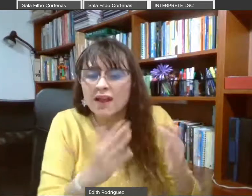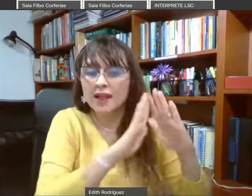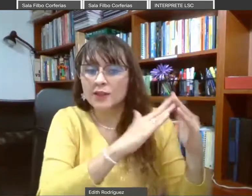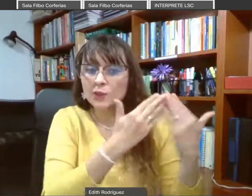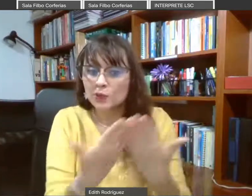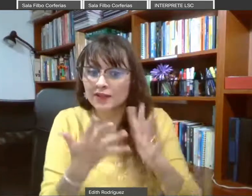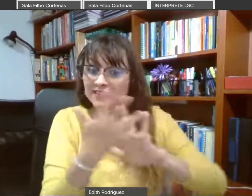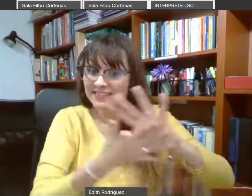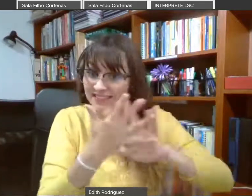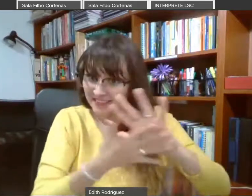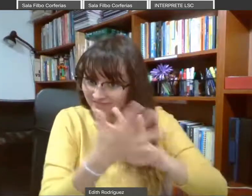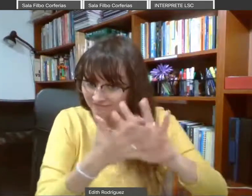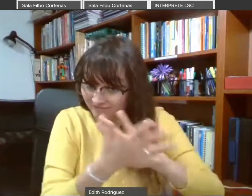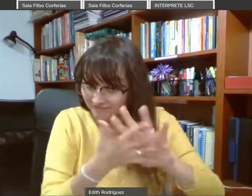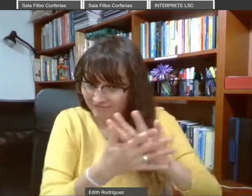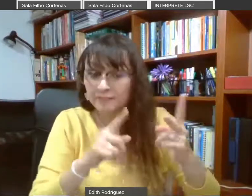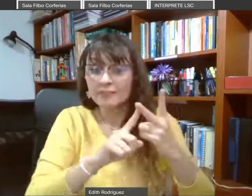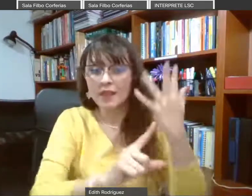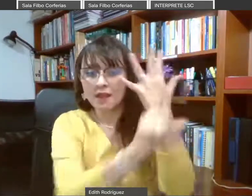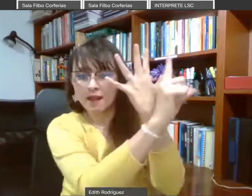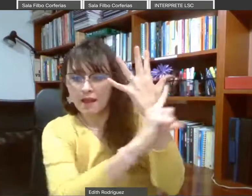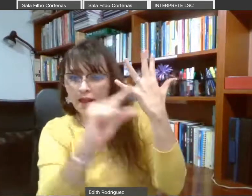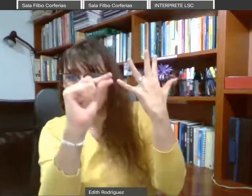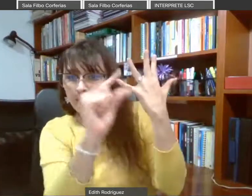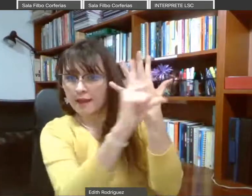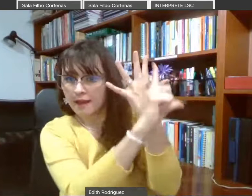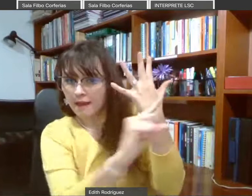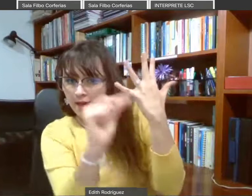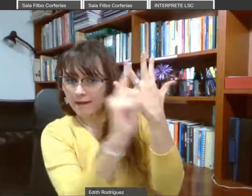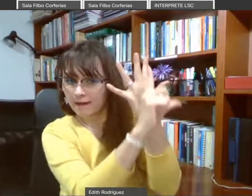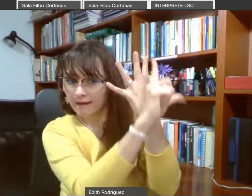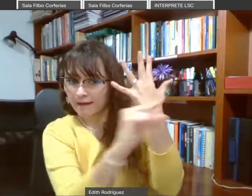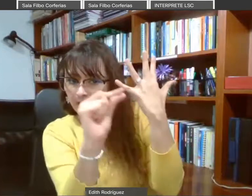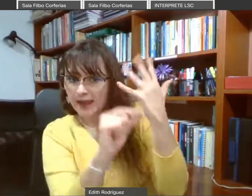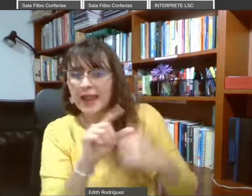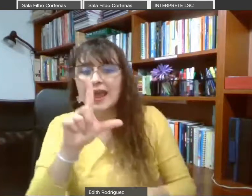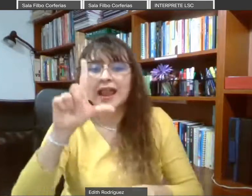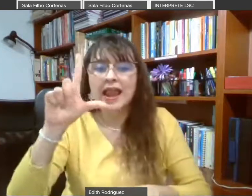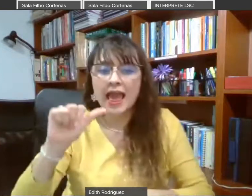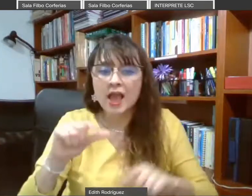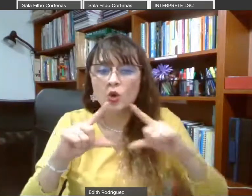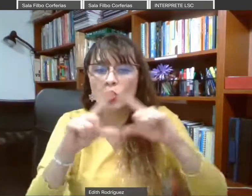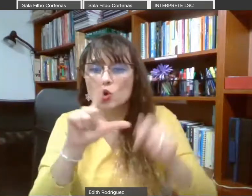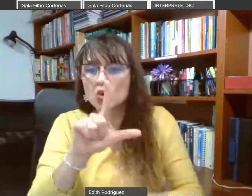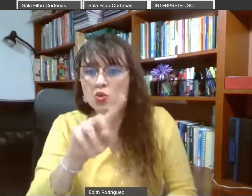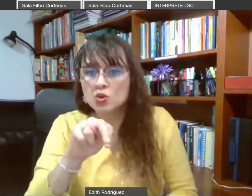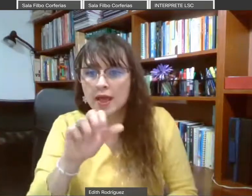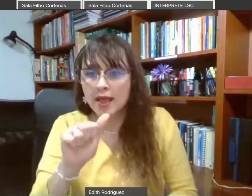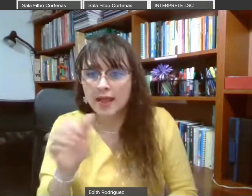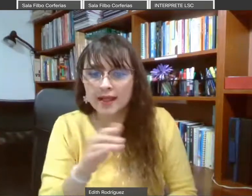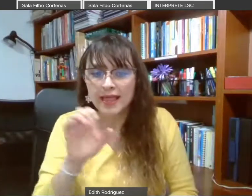insoreducativo.gov.co y allí pueden encontrar diferente literatura que está en lengua de señas.